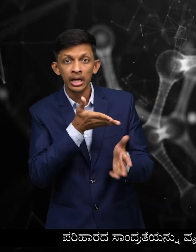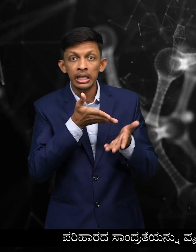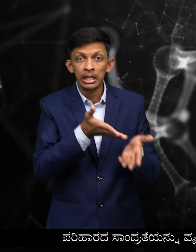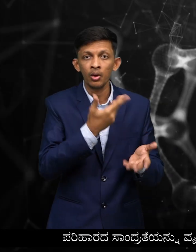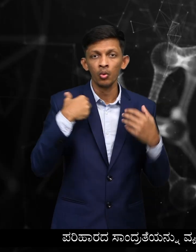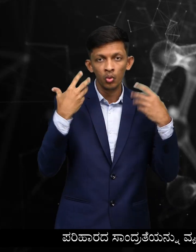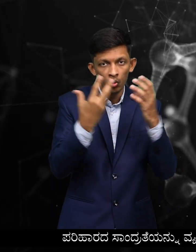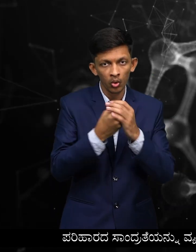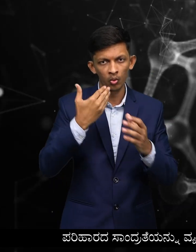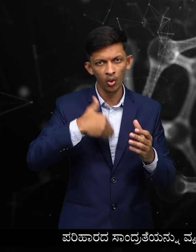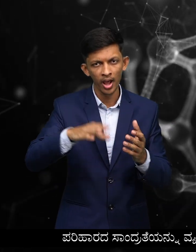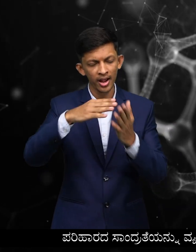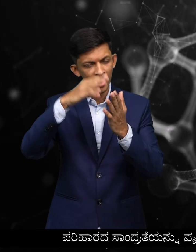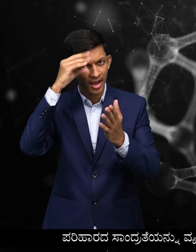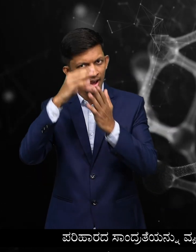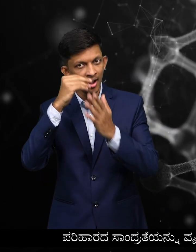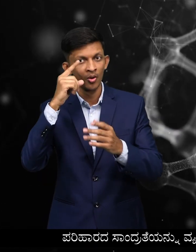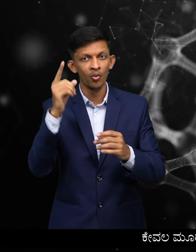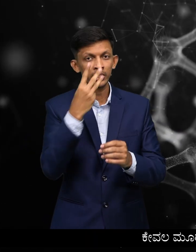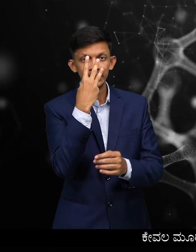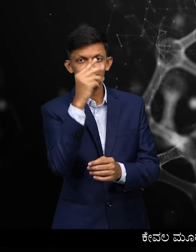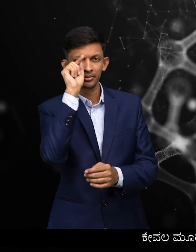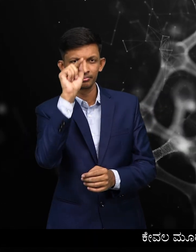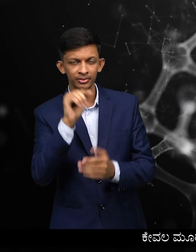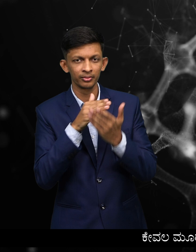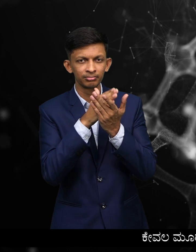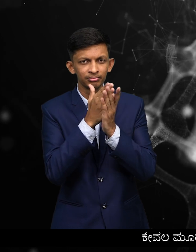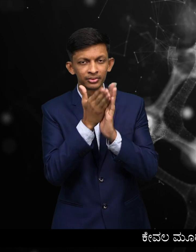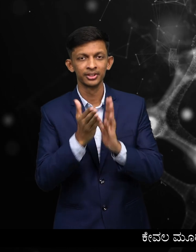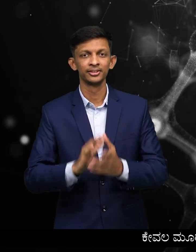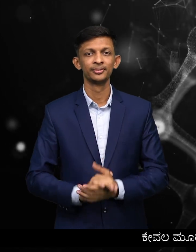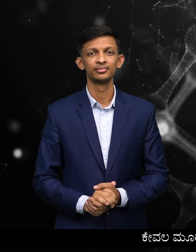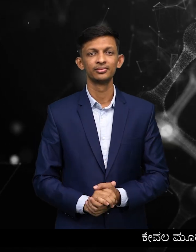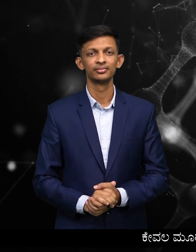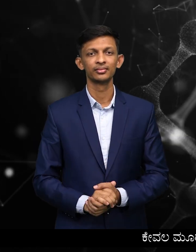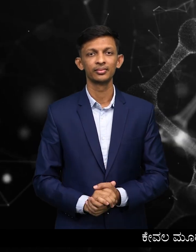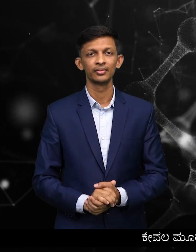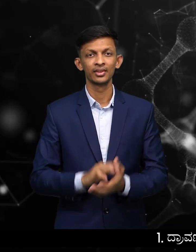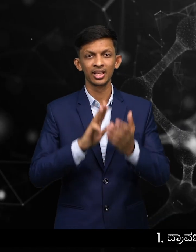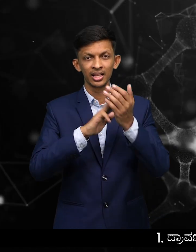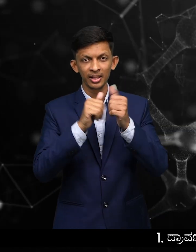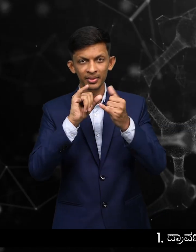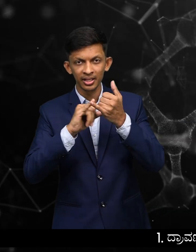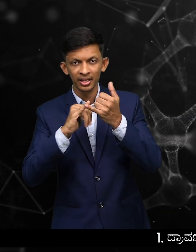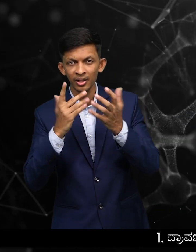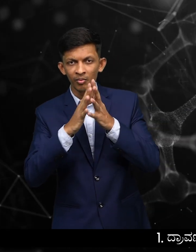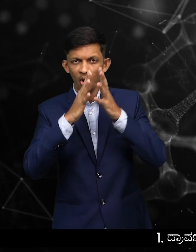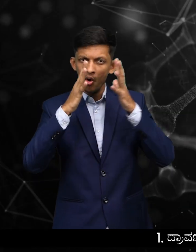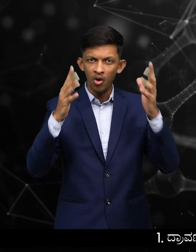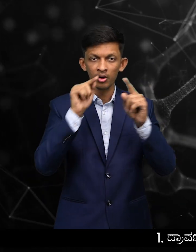ವಿವಿಧ ಮಾರ್ಗಗಳಿವೆ, ಆದರೆ ಇಲ್ಲಿ ನಾವು ಕೇವಲ 3 ವಿಧಾನಗಳನ್ನು ಕಲಿಯುತ್ತೇವೆ. 1. ದ್ರಾವಣದ